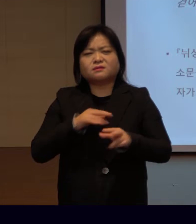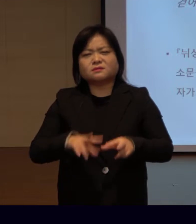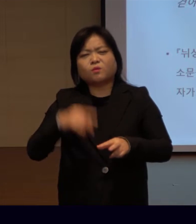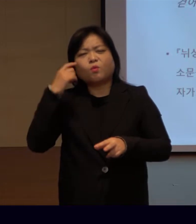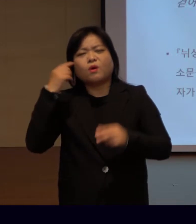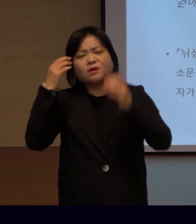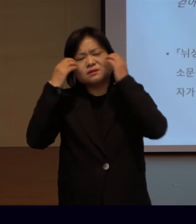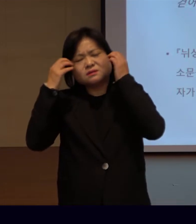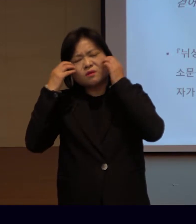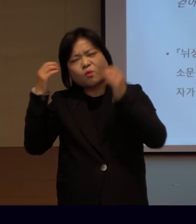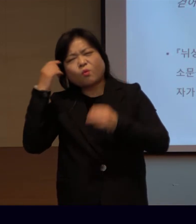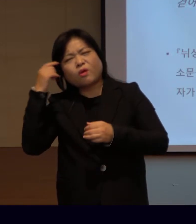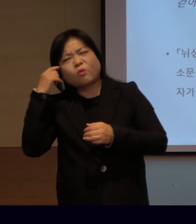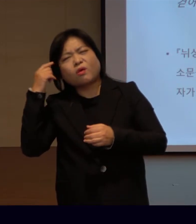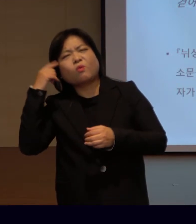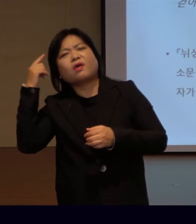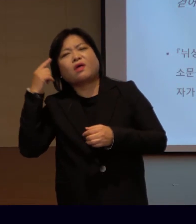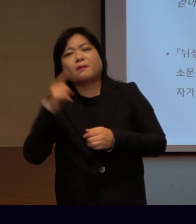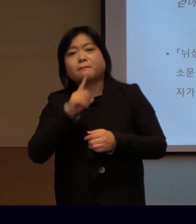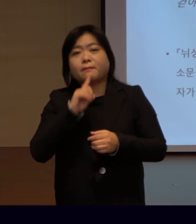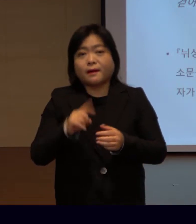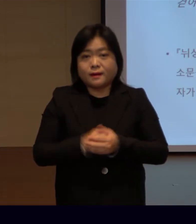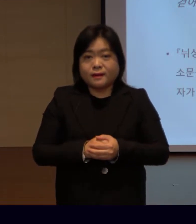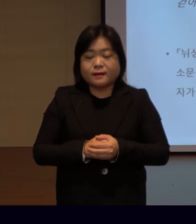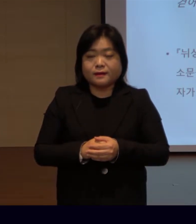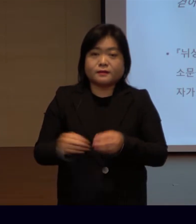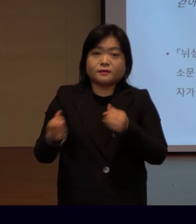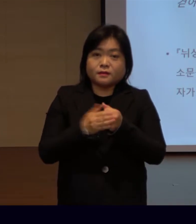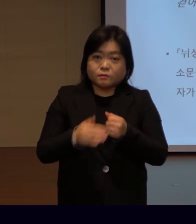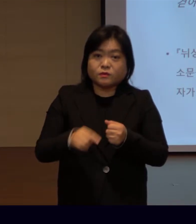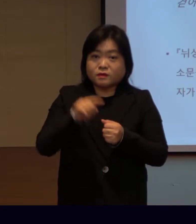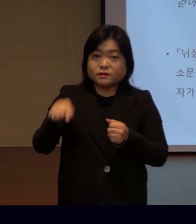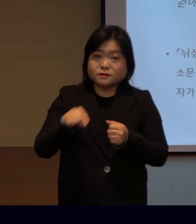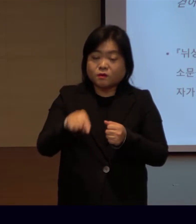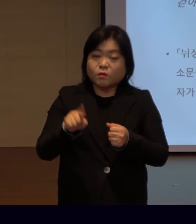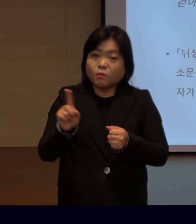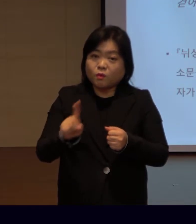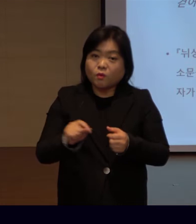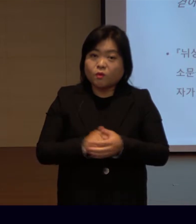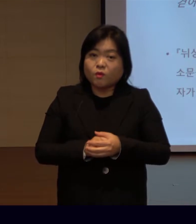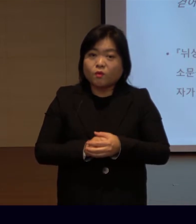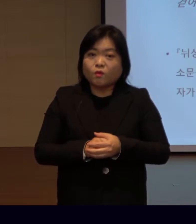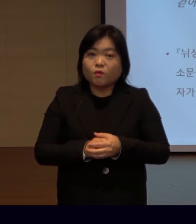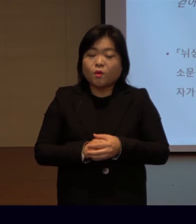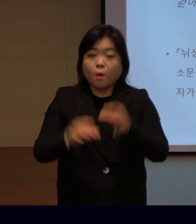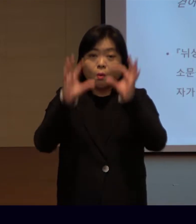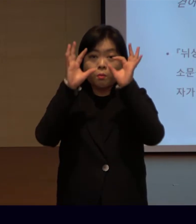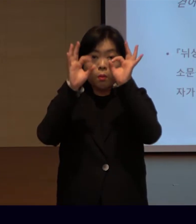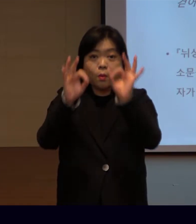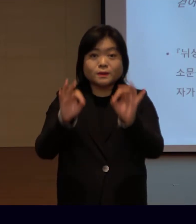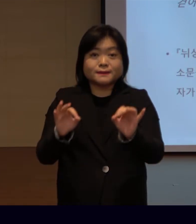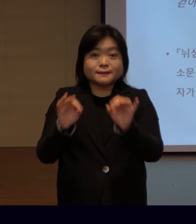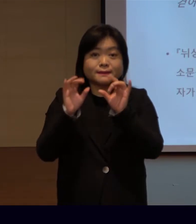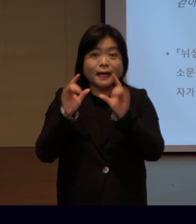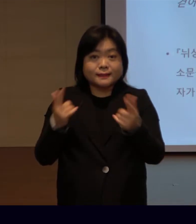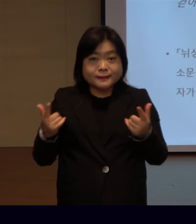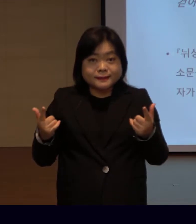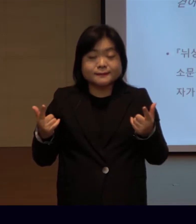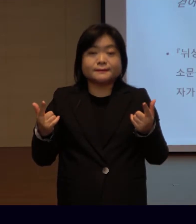시련을 겪어야 하는가 이런 얘기를 하죠. 그랬더니 이제 여기서 소위 말하는 보이지